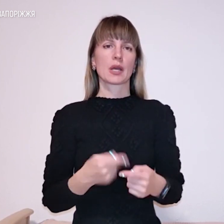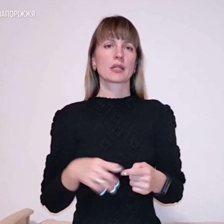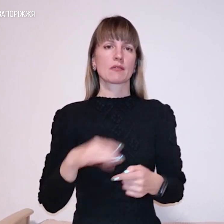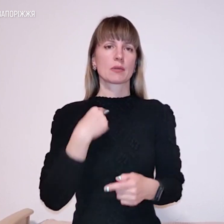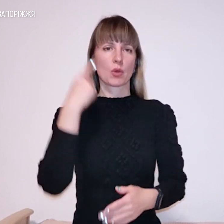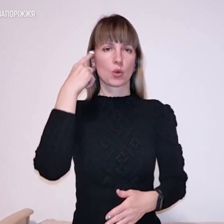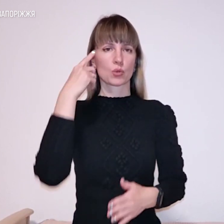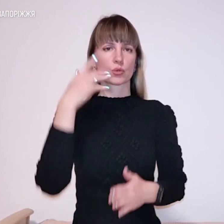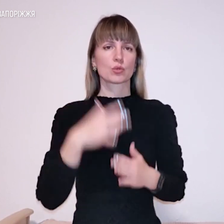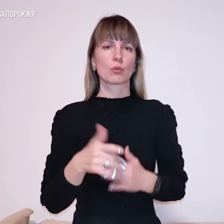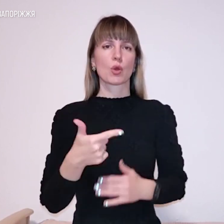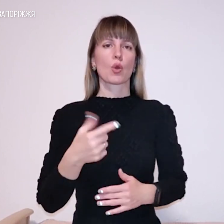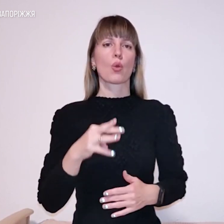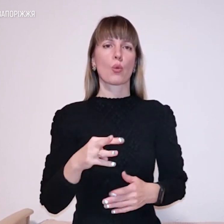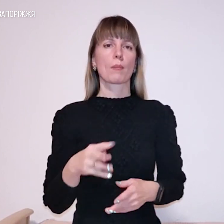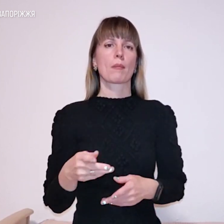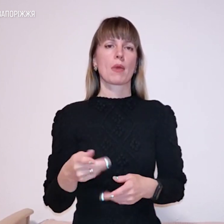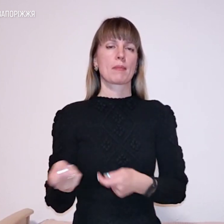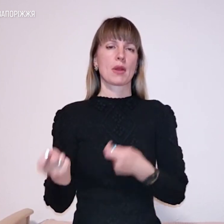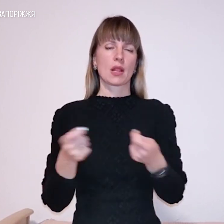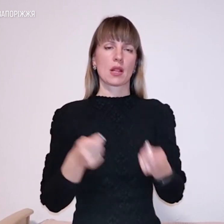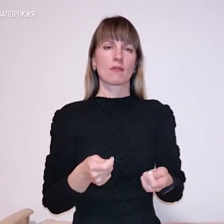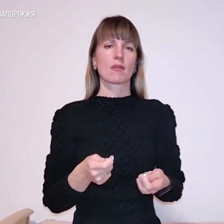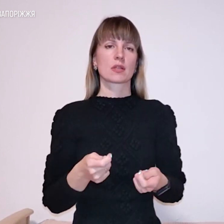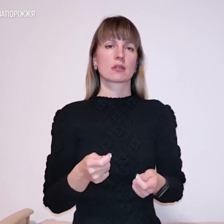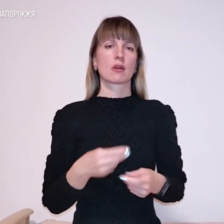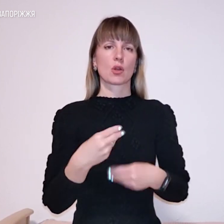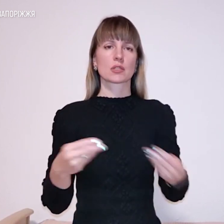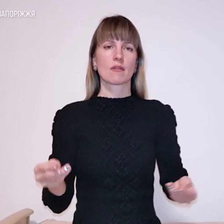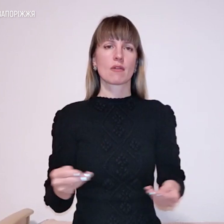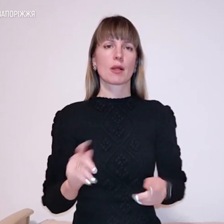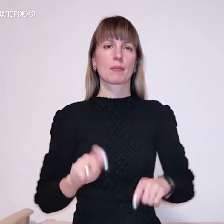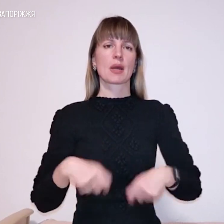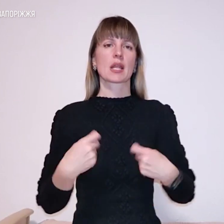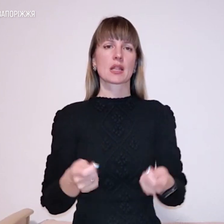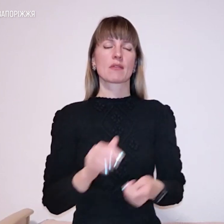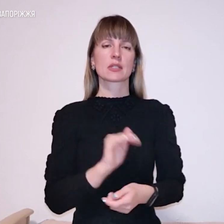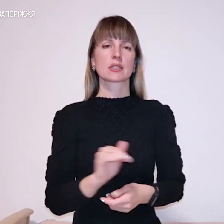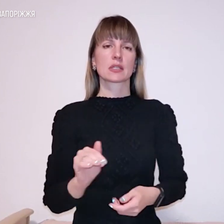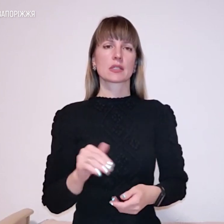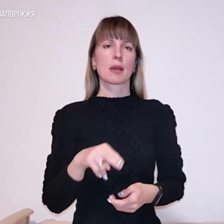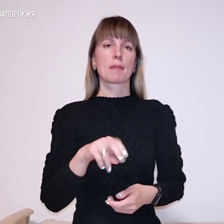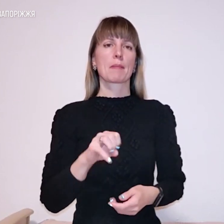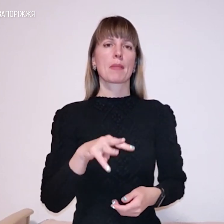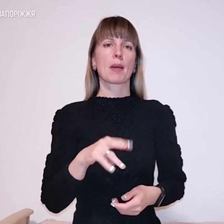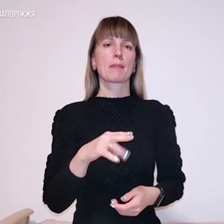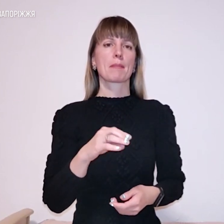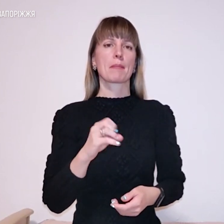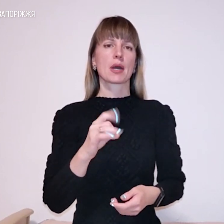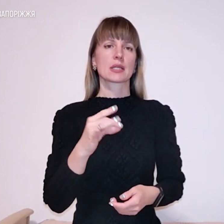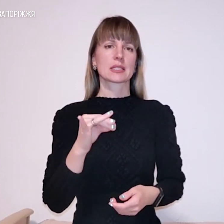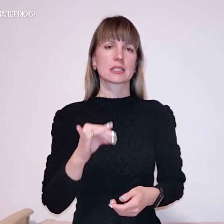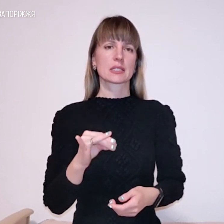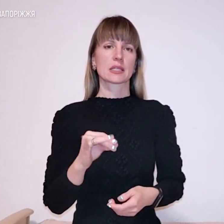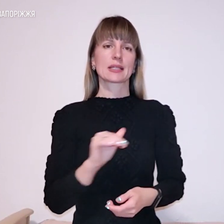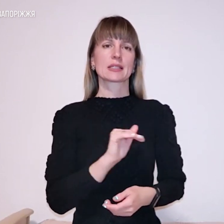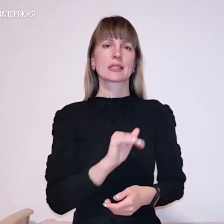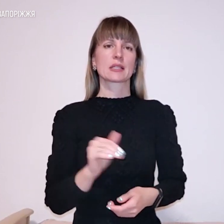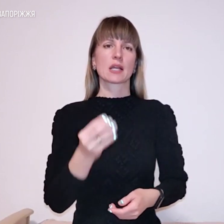розуміємо. Гуманітарку перевозили, роздавали. Передавали діткам памперси. Дитяче